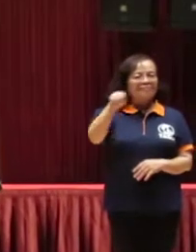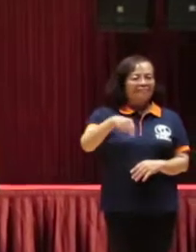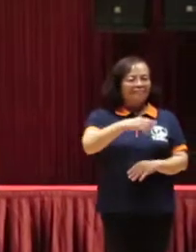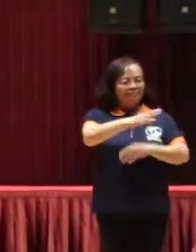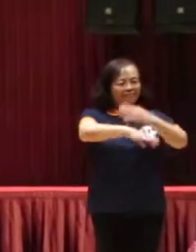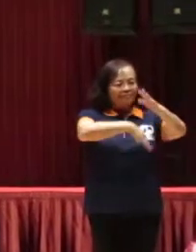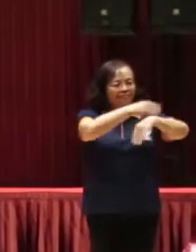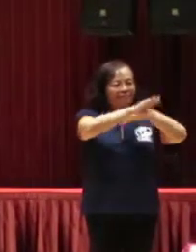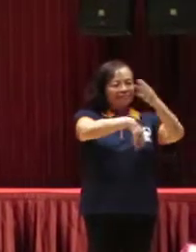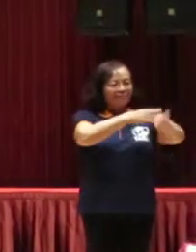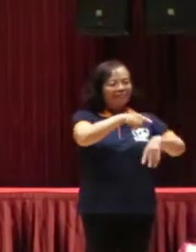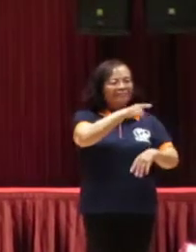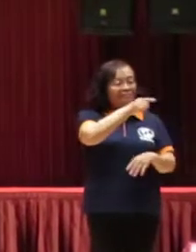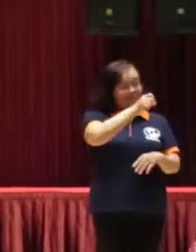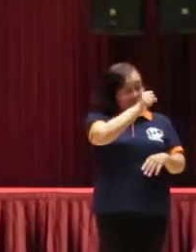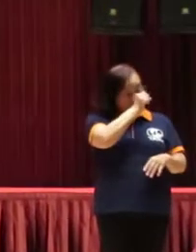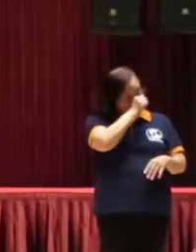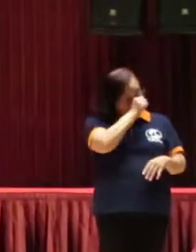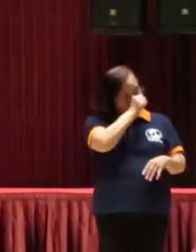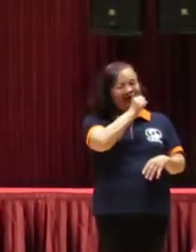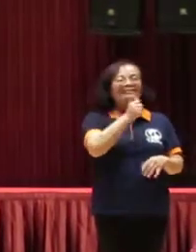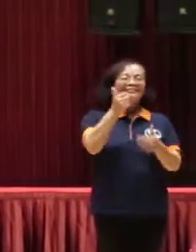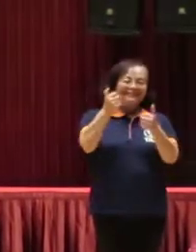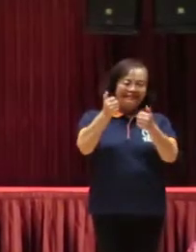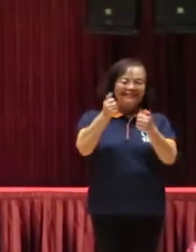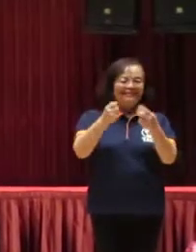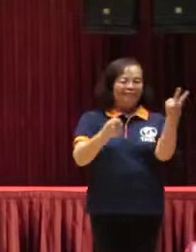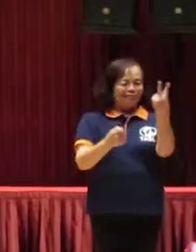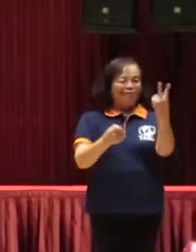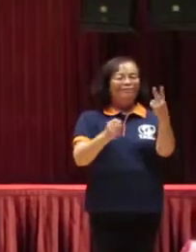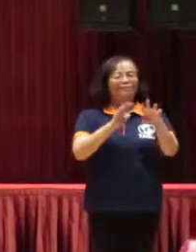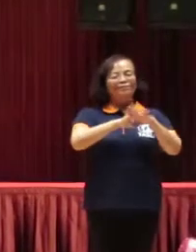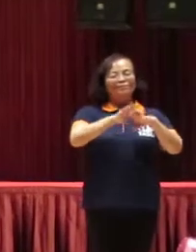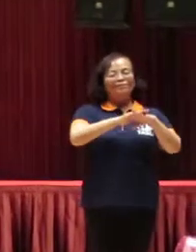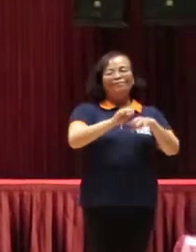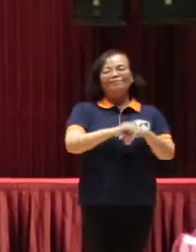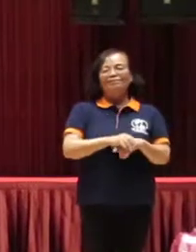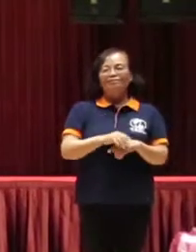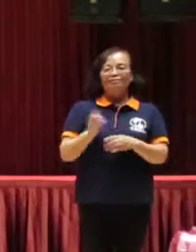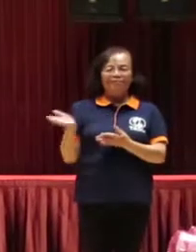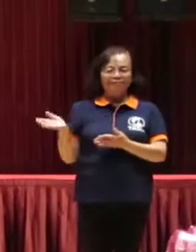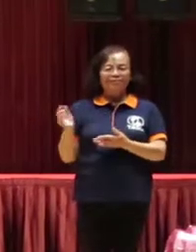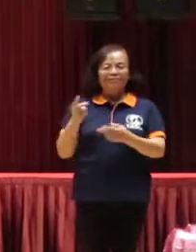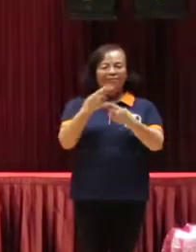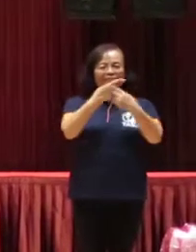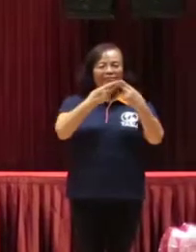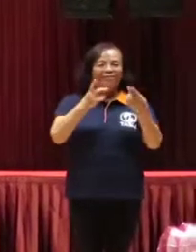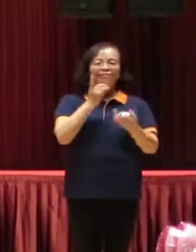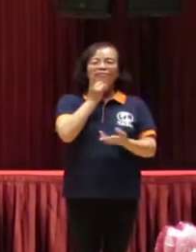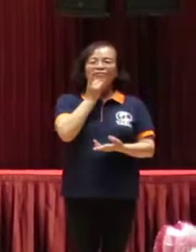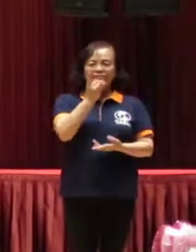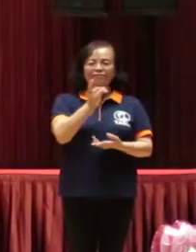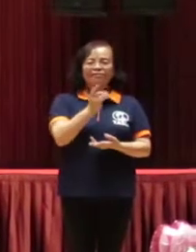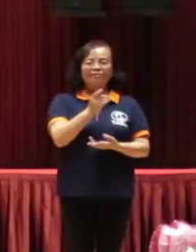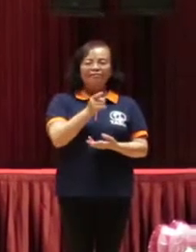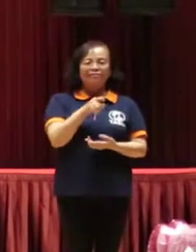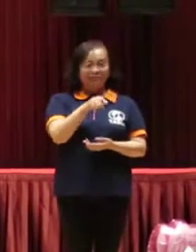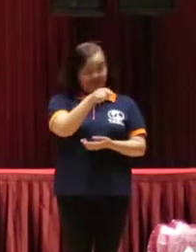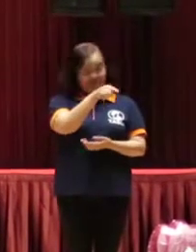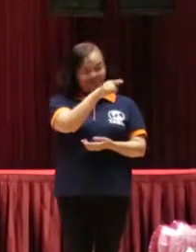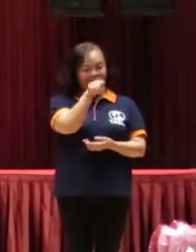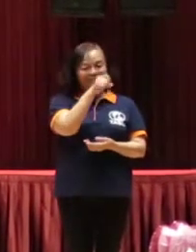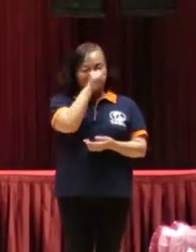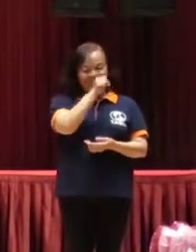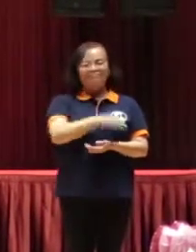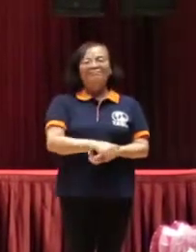手语你好跟谢谢我们都学了嘛，对不对？那我们在那个之外，我先学客语的你好。跟